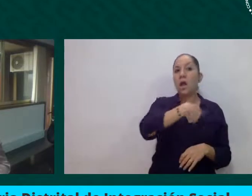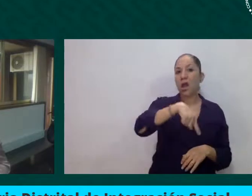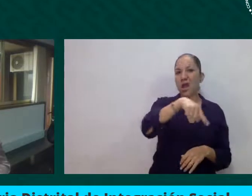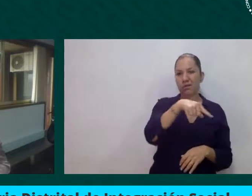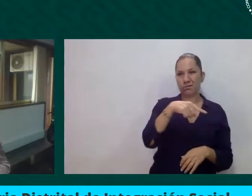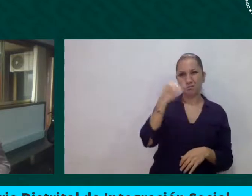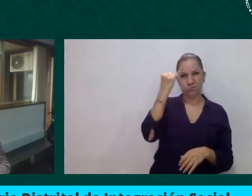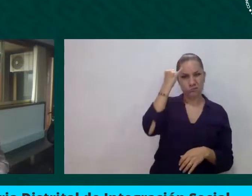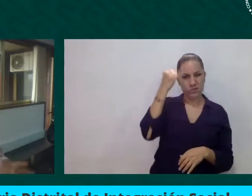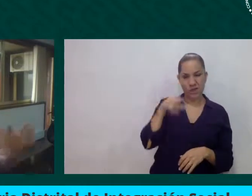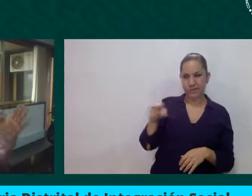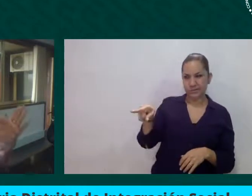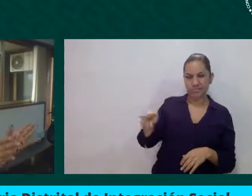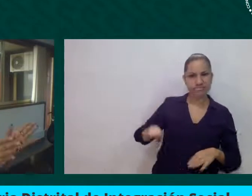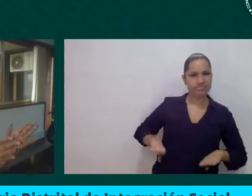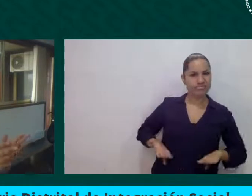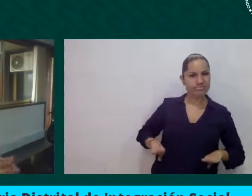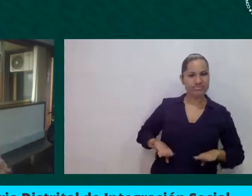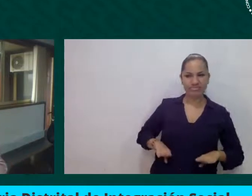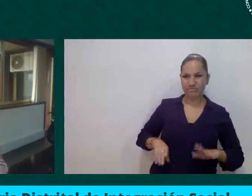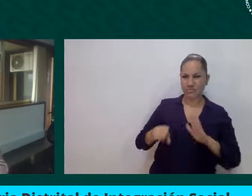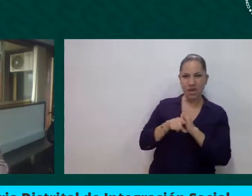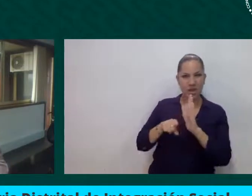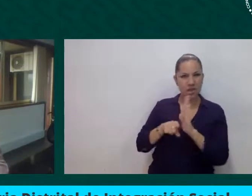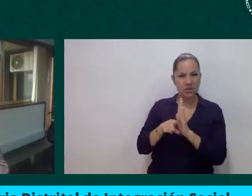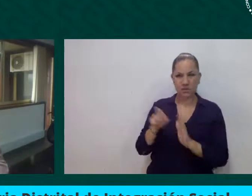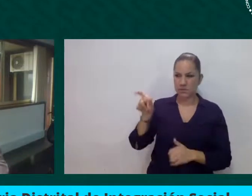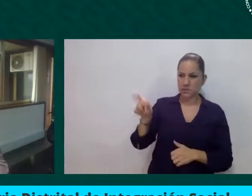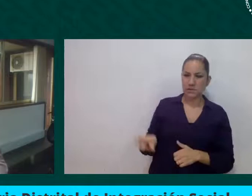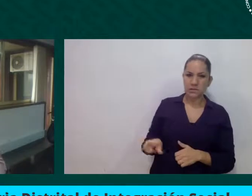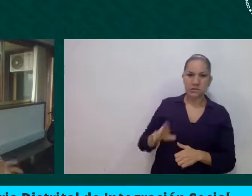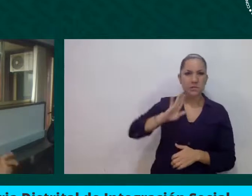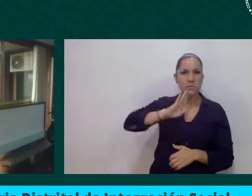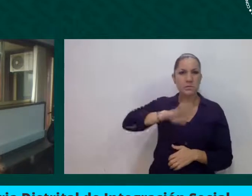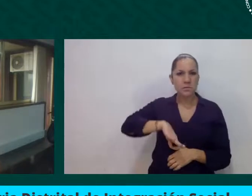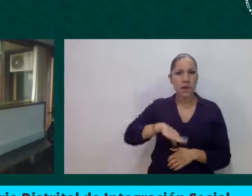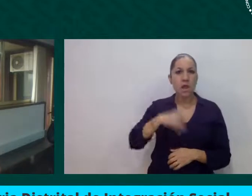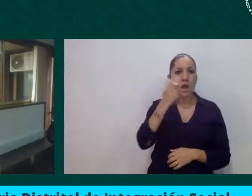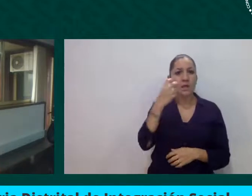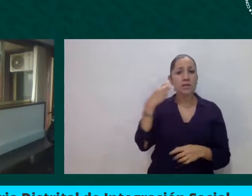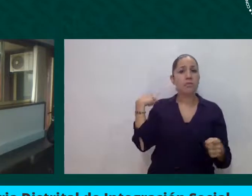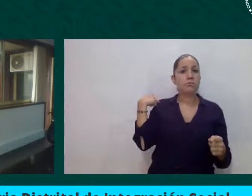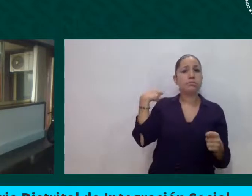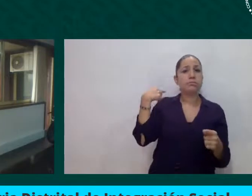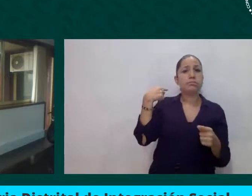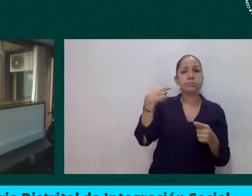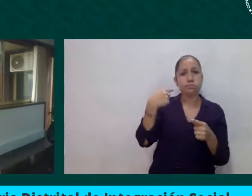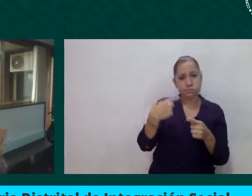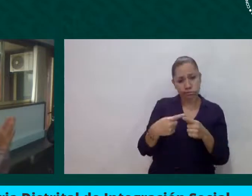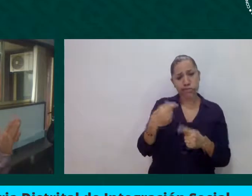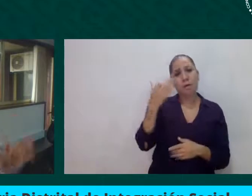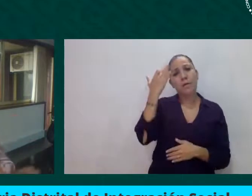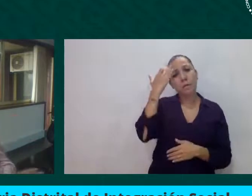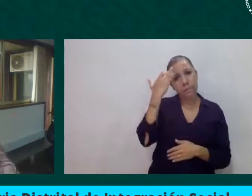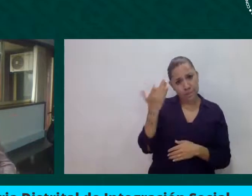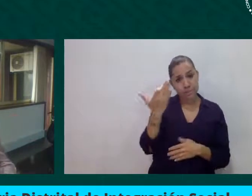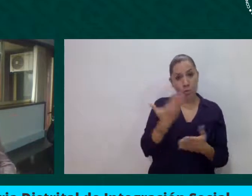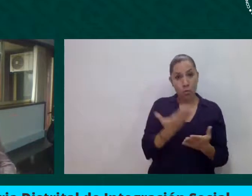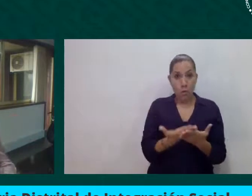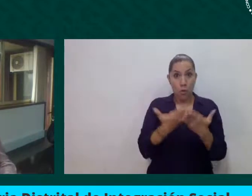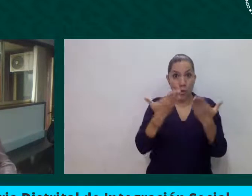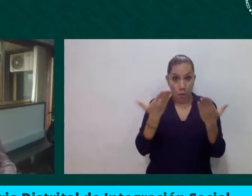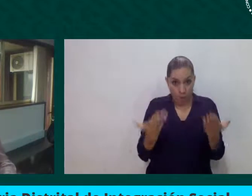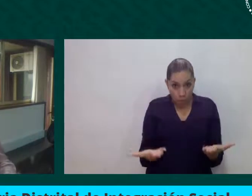prevalecido en los años anteriores, nos dimos cuenta que hoy esos vendedores